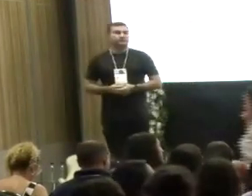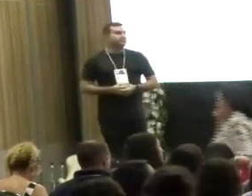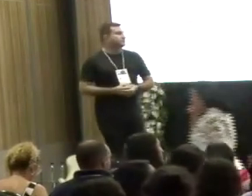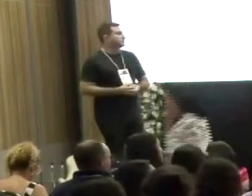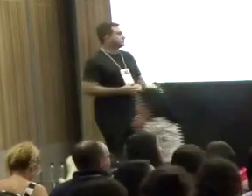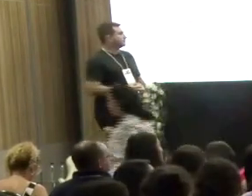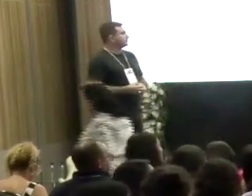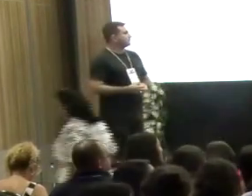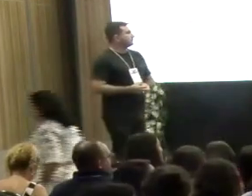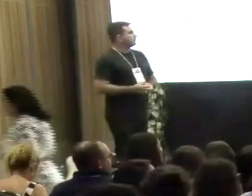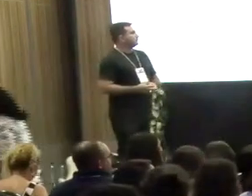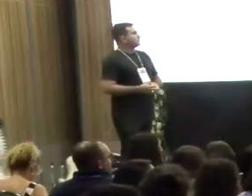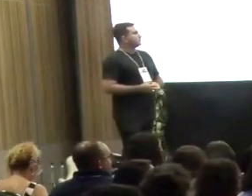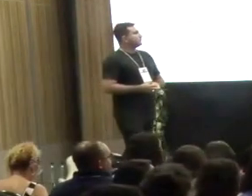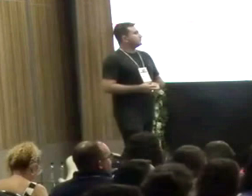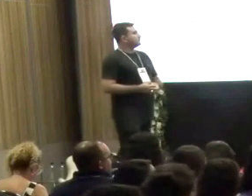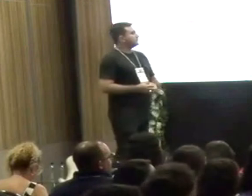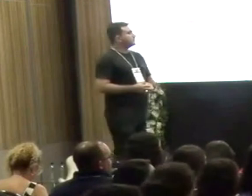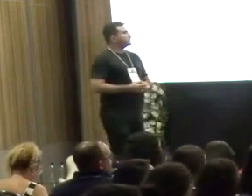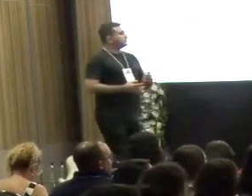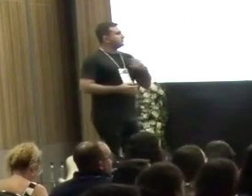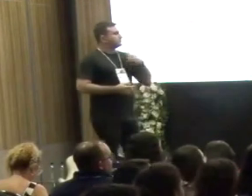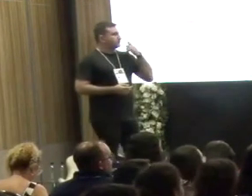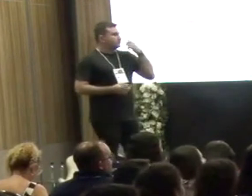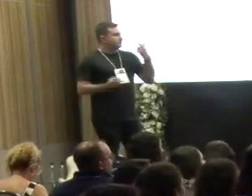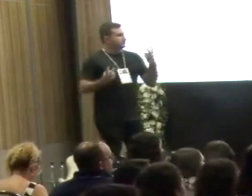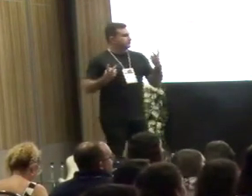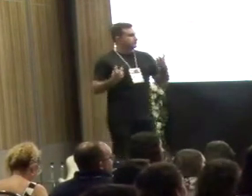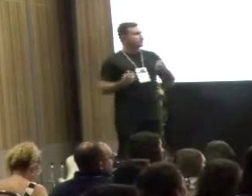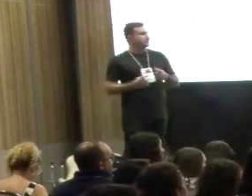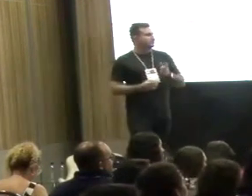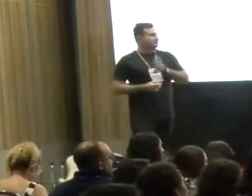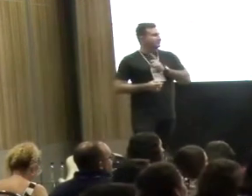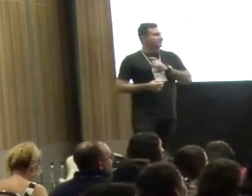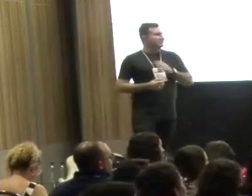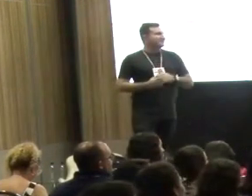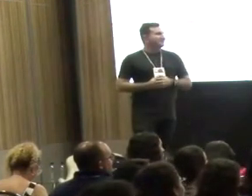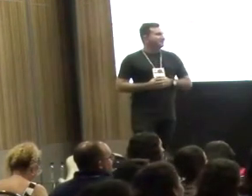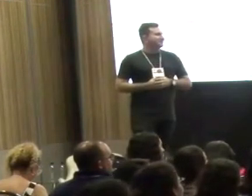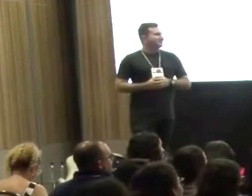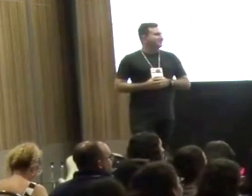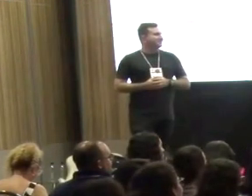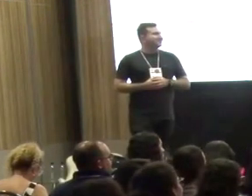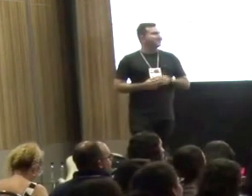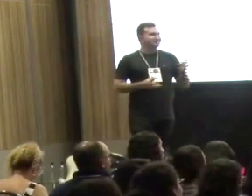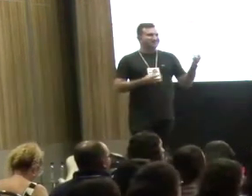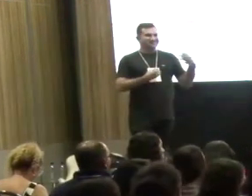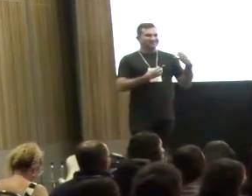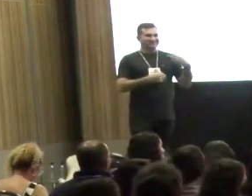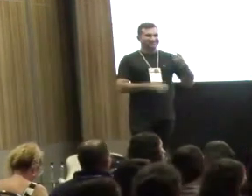Eu estou vendo o que ela gostou de apertar aqui. Edgleide.